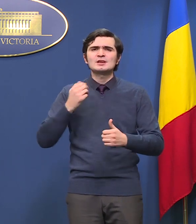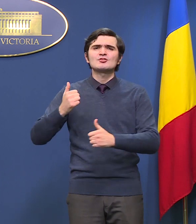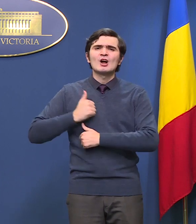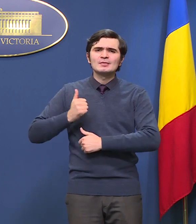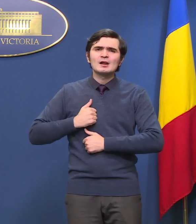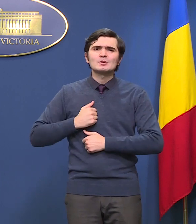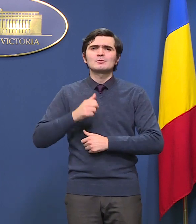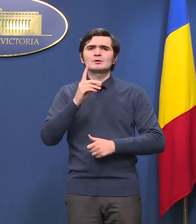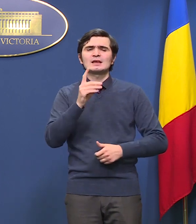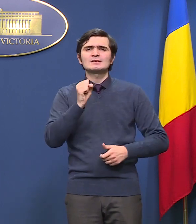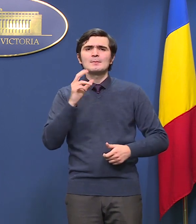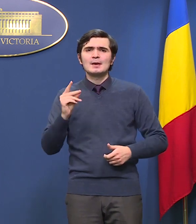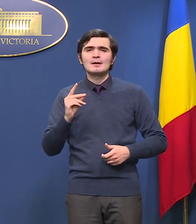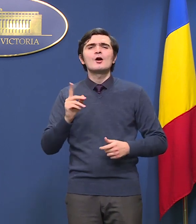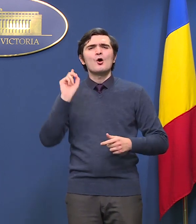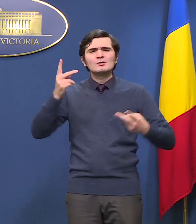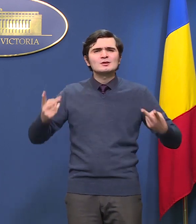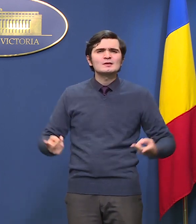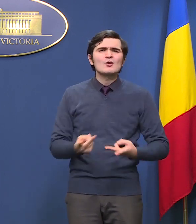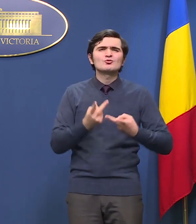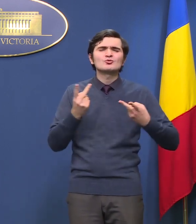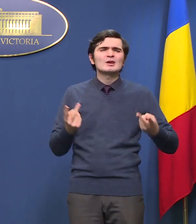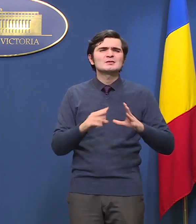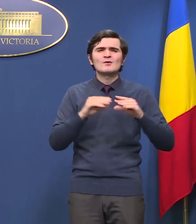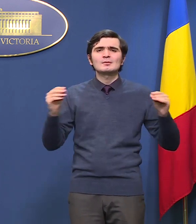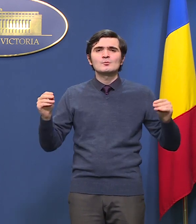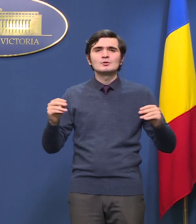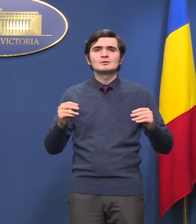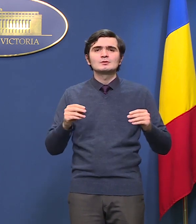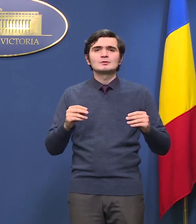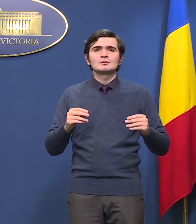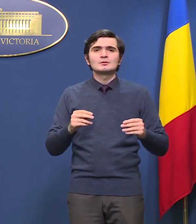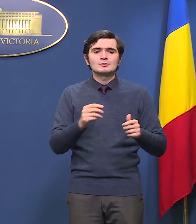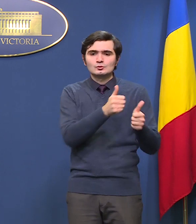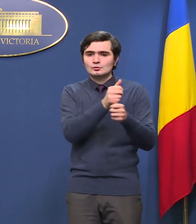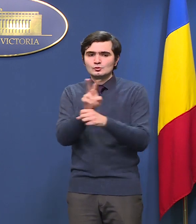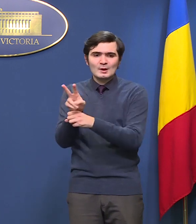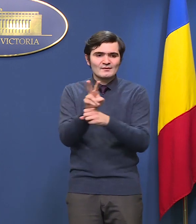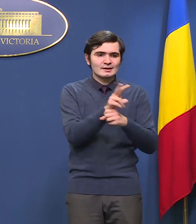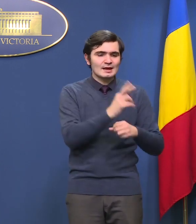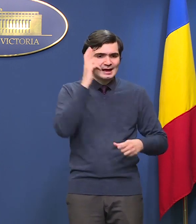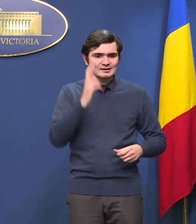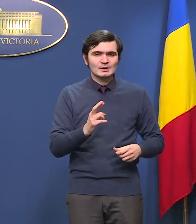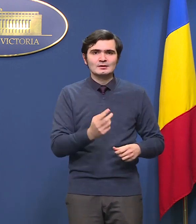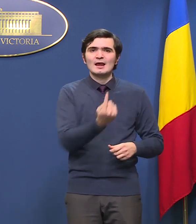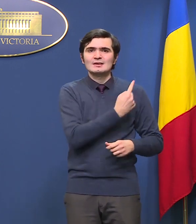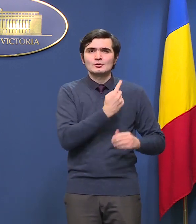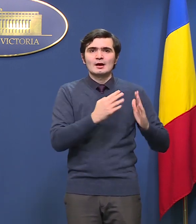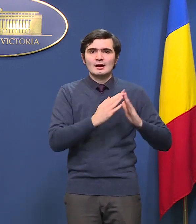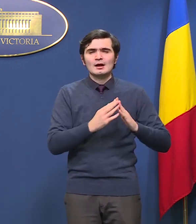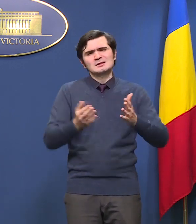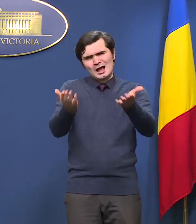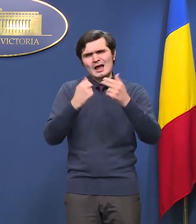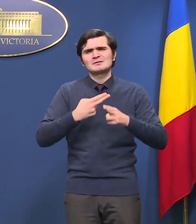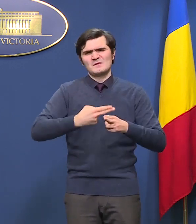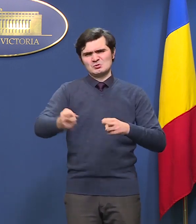sănătate publică, ne va ușura foarte mult supravegherea respectării izolării la domiciliu. Acum, hai să fim cinstiți. Foarte